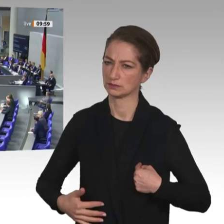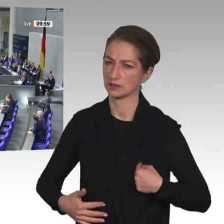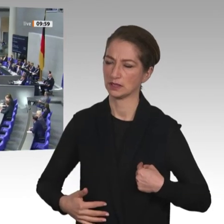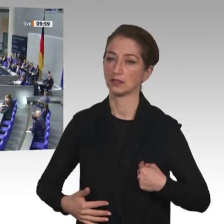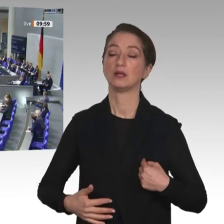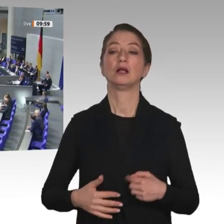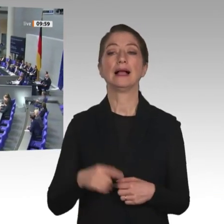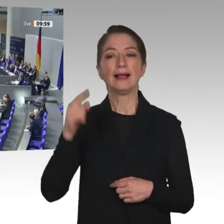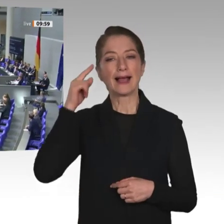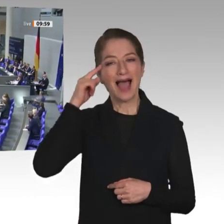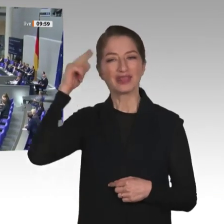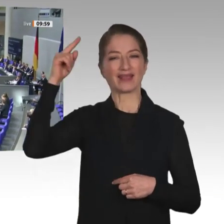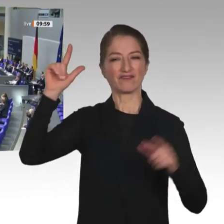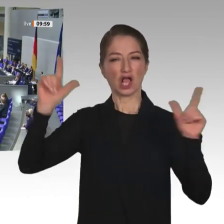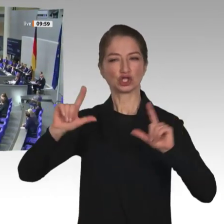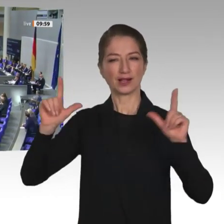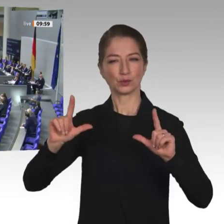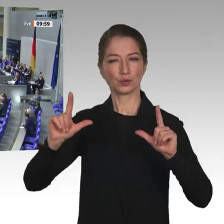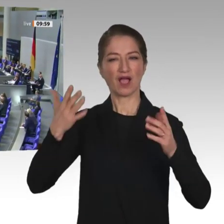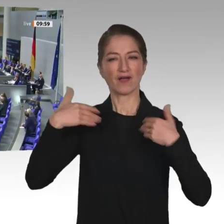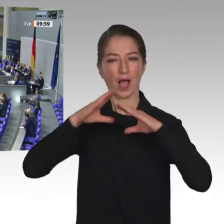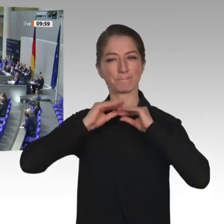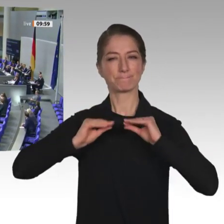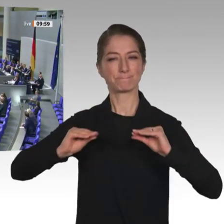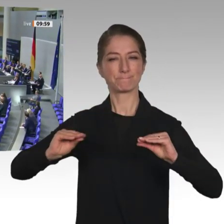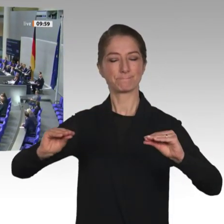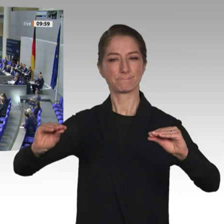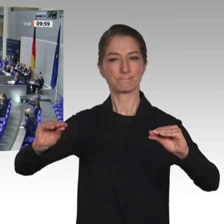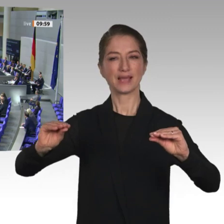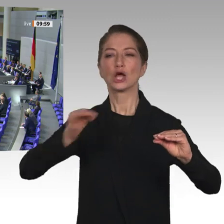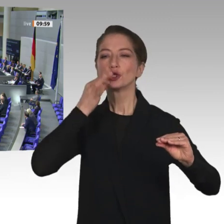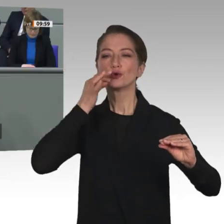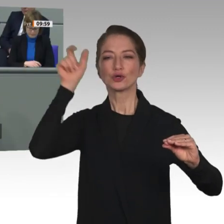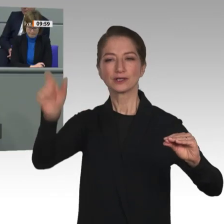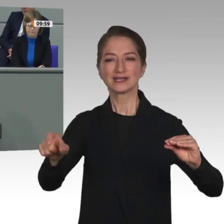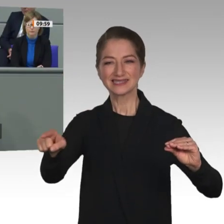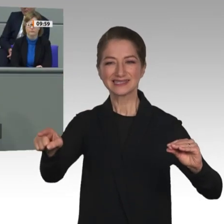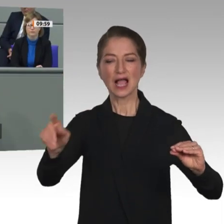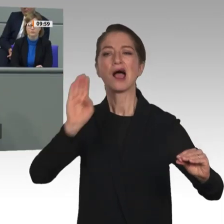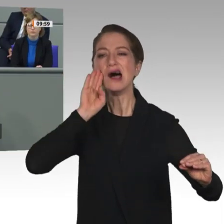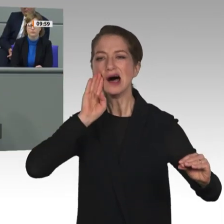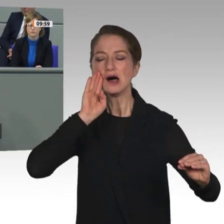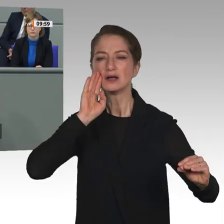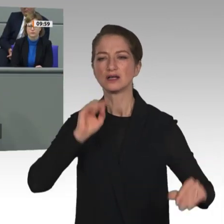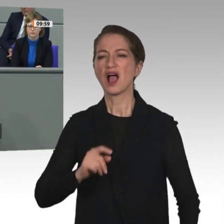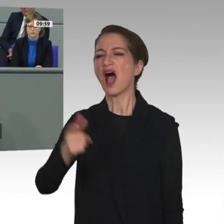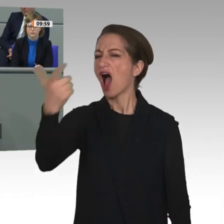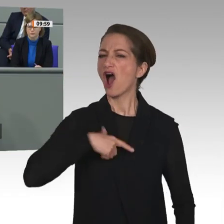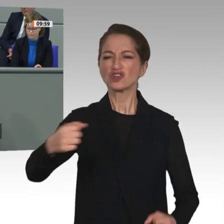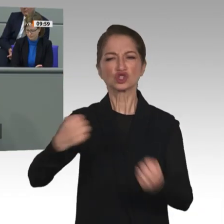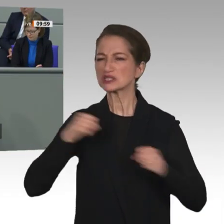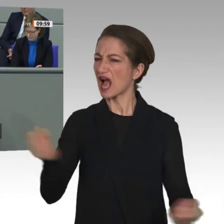Gedenkveranstaltung in aller Stille, der Ruf eines jungen Menschen, ihr könnt uns nicht